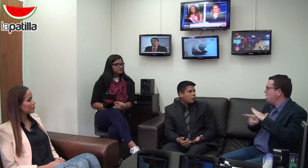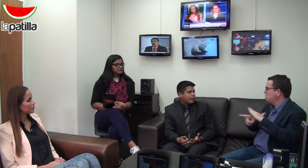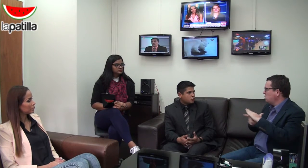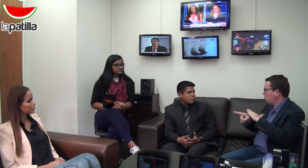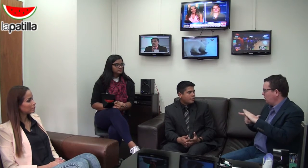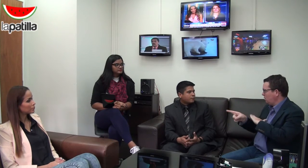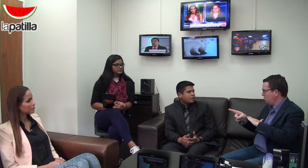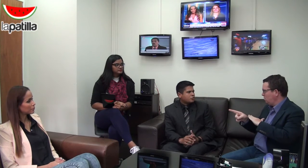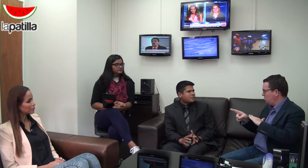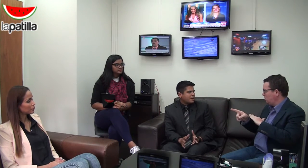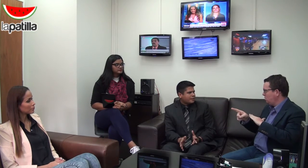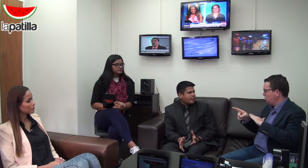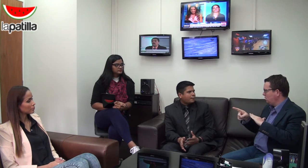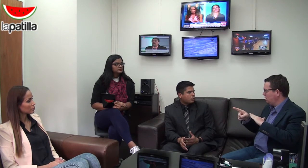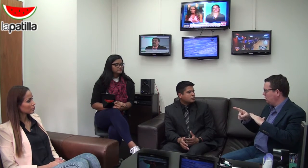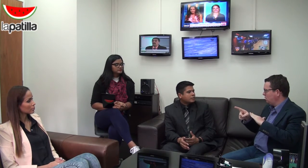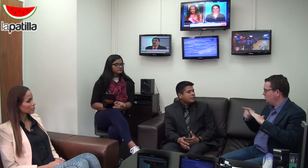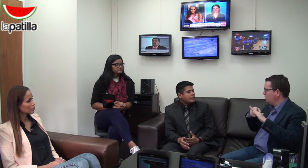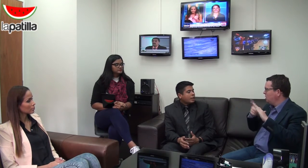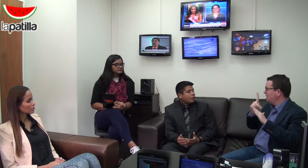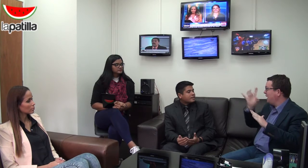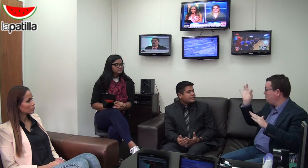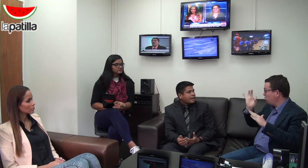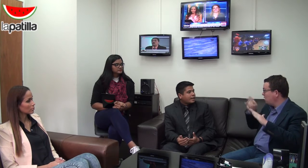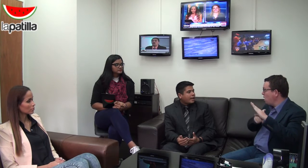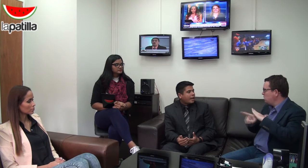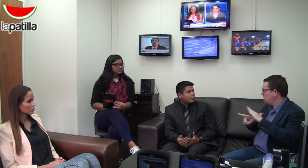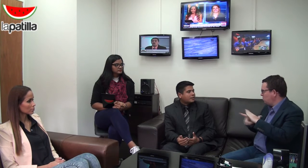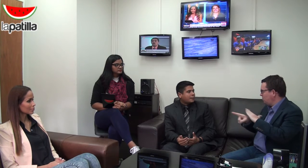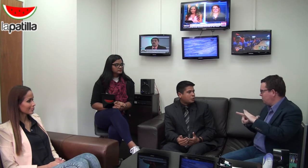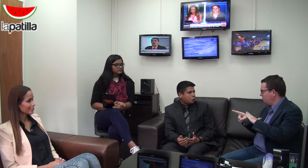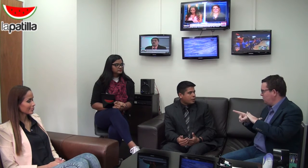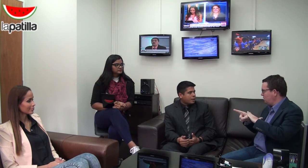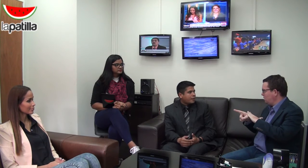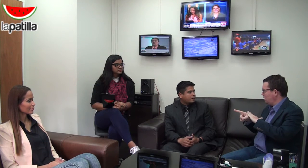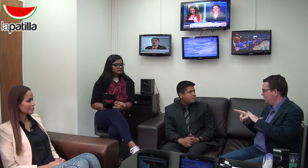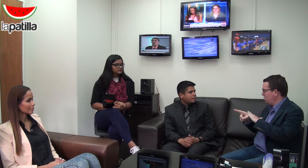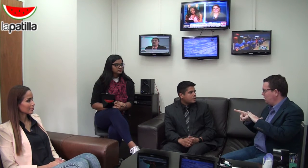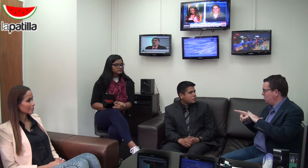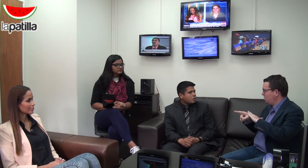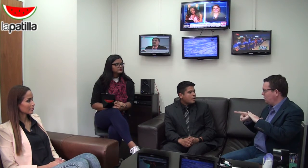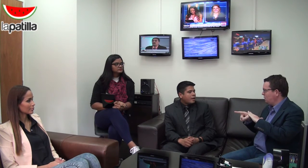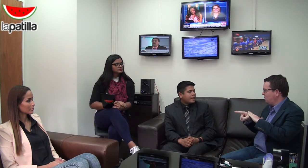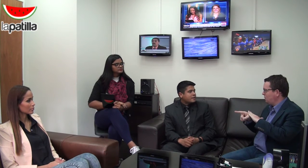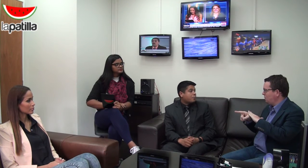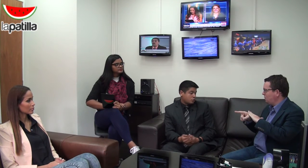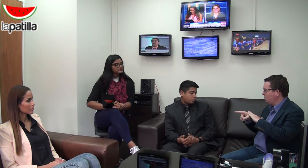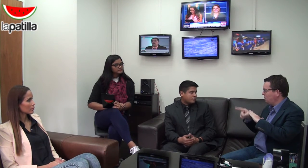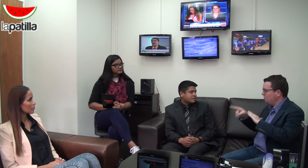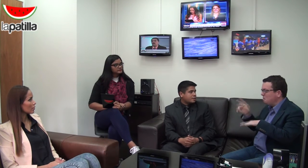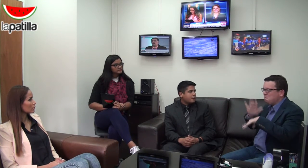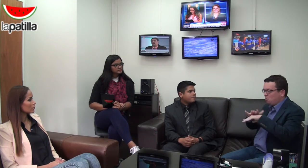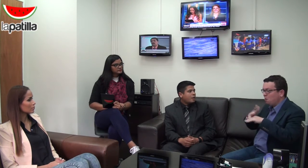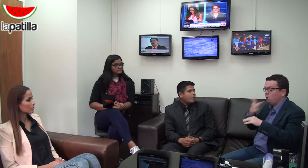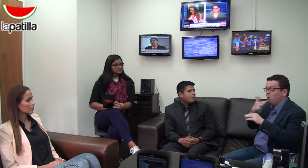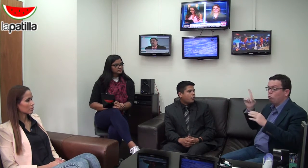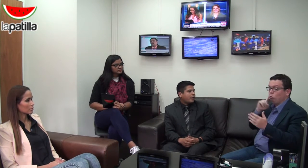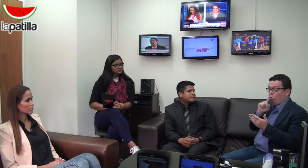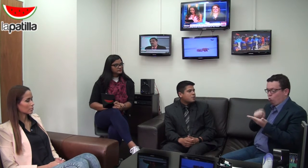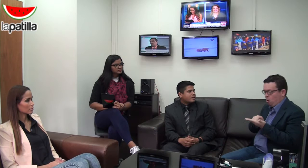los derechos humanos. Estas son básicamente las preguntas. Quiero resaltar que nuestra metodología para esta investigación es 100% accesible. ¿Por qué decimos que